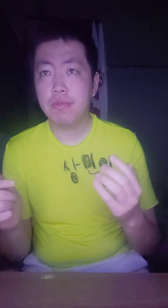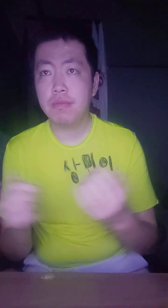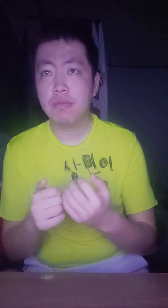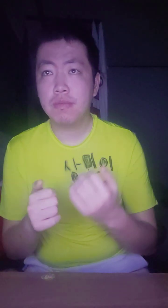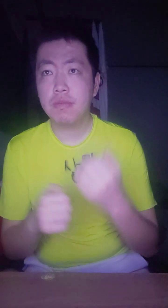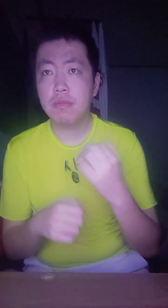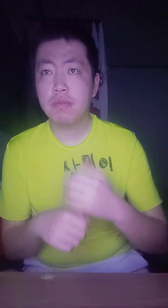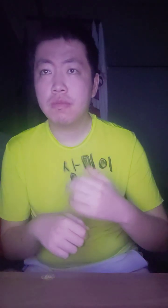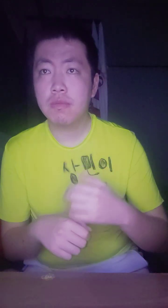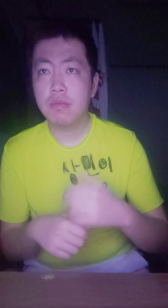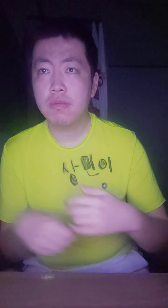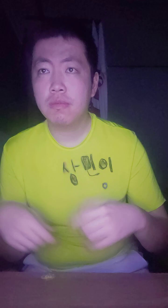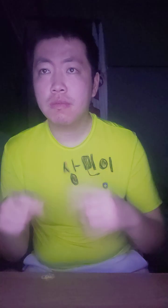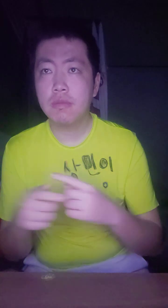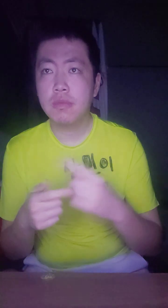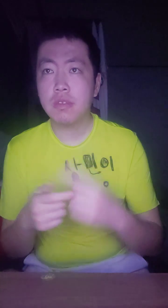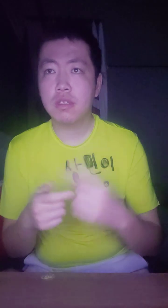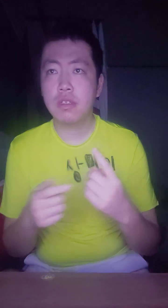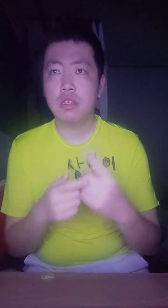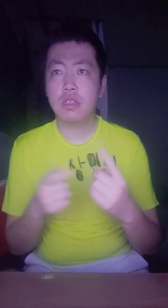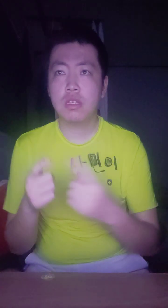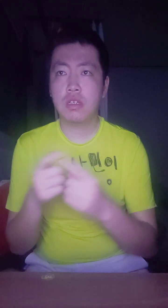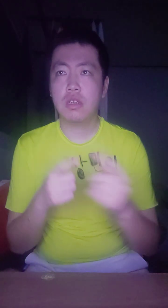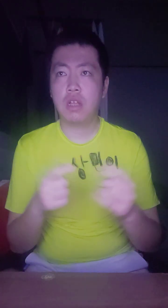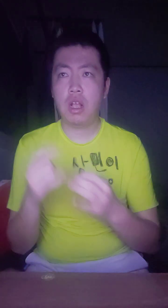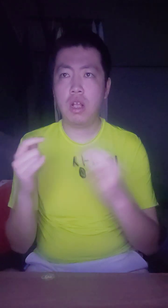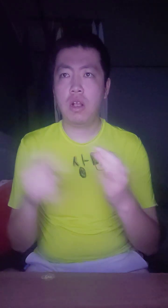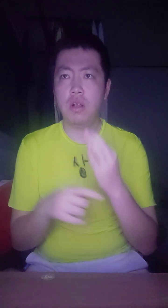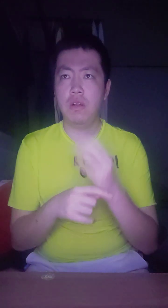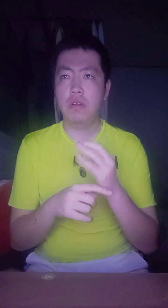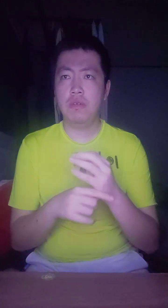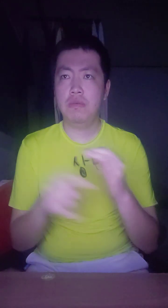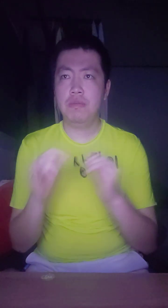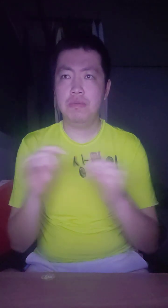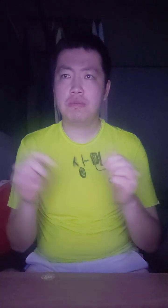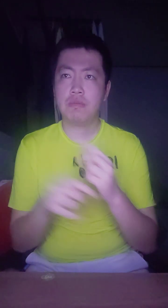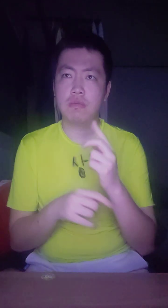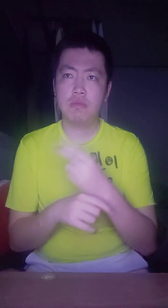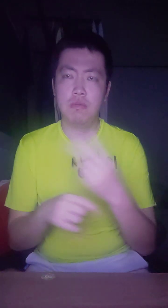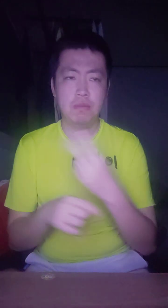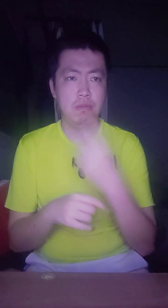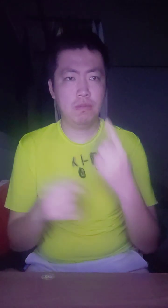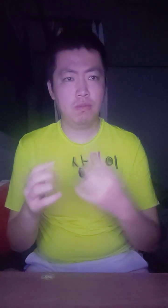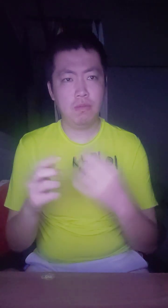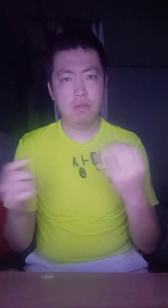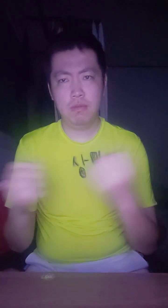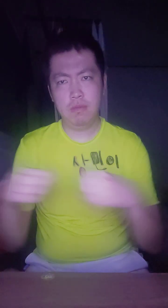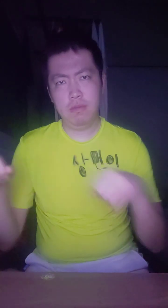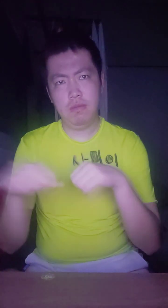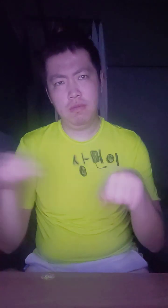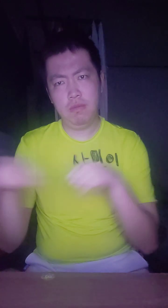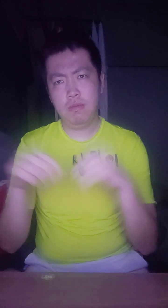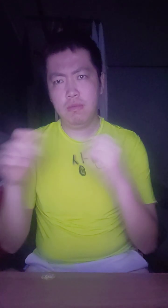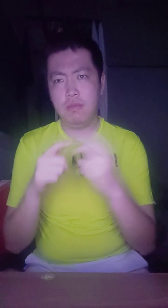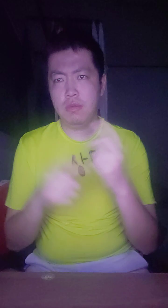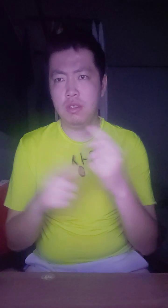글을 남겼는데요. 여기엔 상사들에게 지속적으로 당했던 성추행과 괴롭힘의 구체적인 기록이